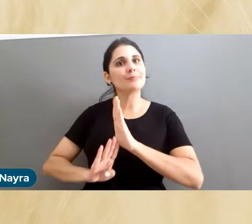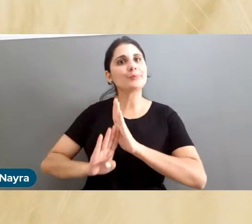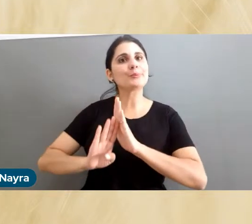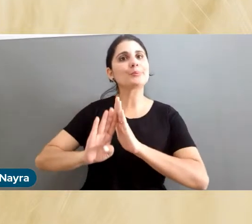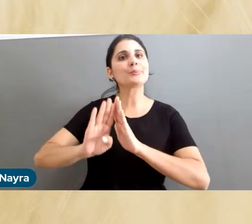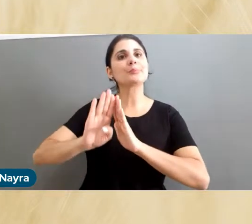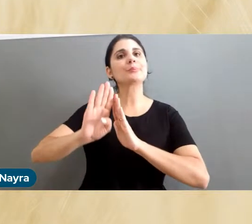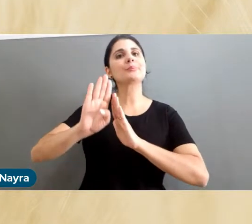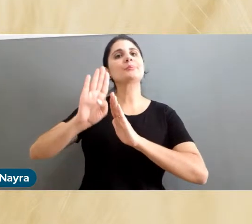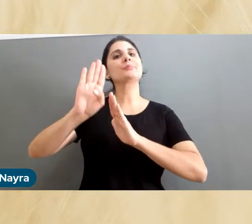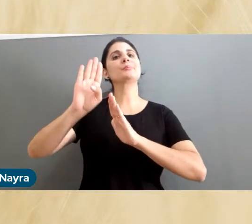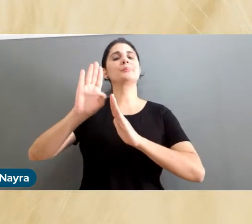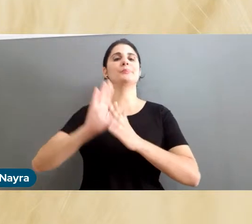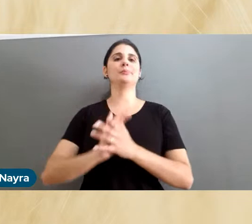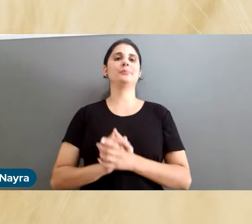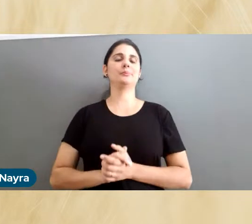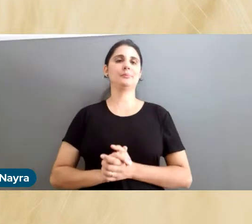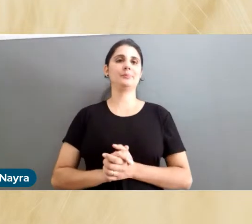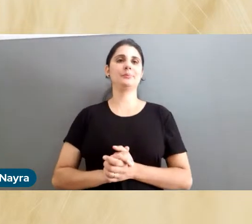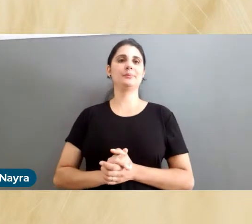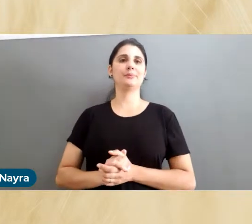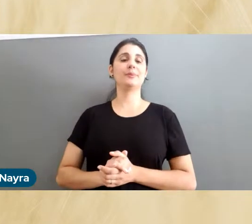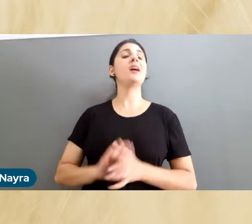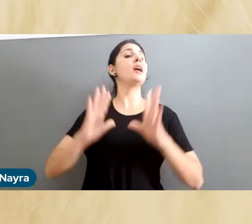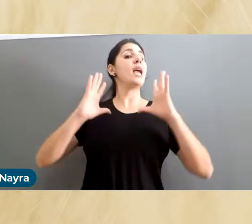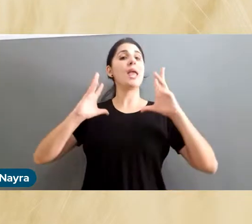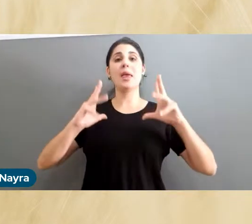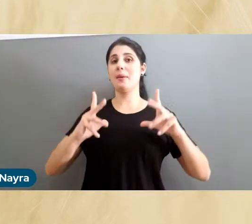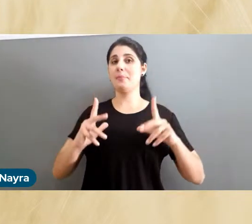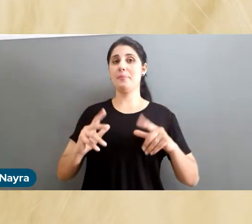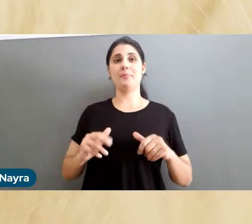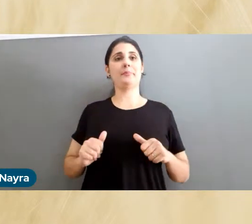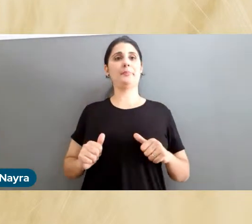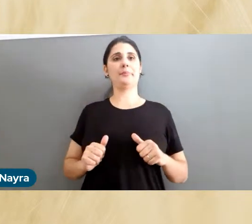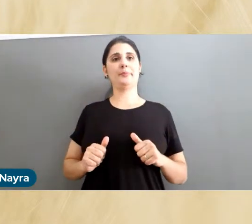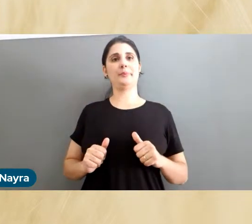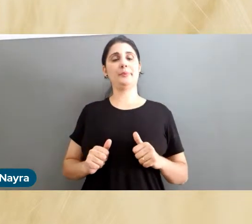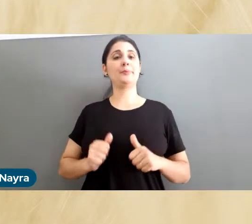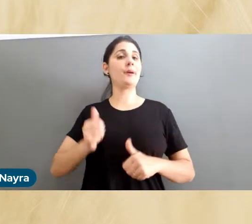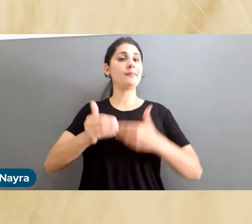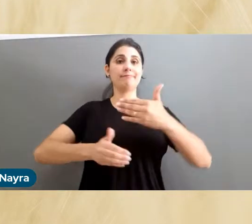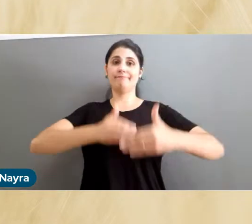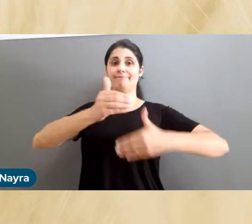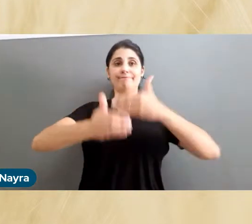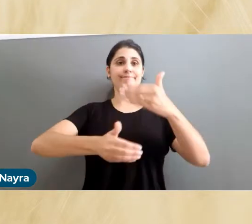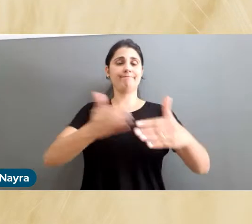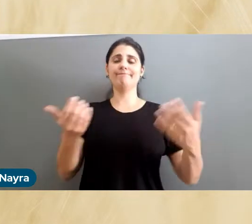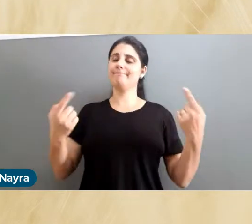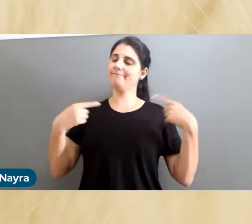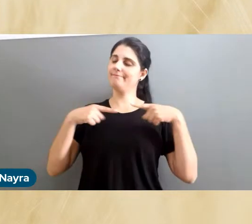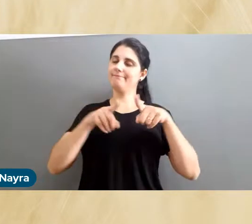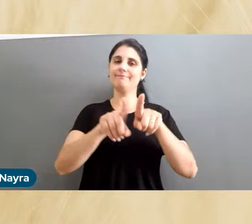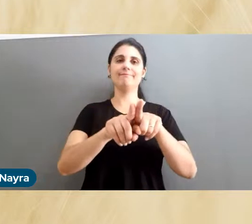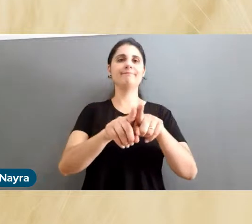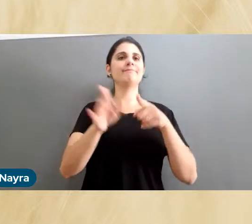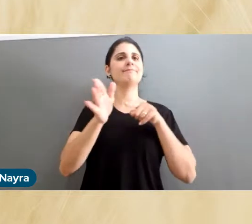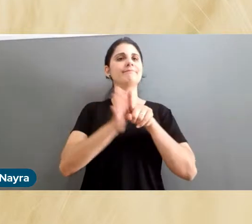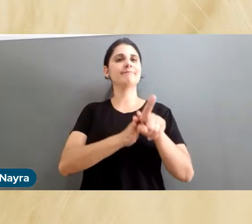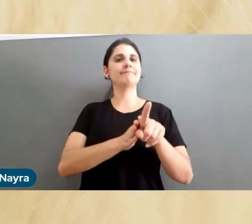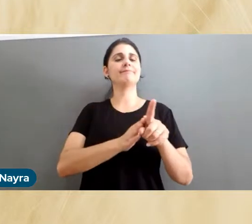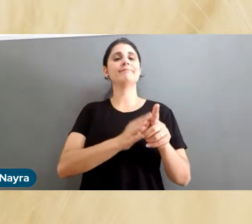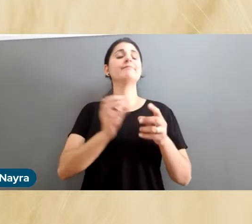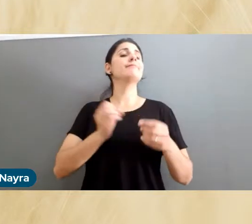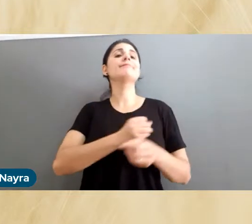um espírito puro com a manchinha preta, não. Porque todos nós estamos em processo de progresso. E a pergunta é, quando